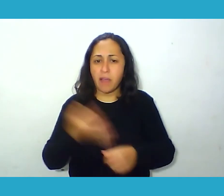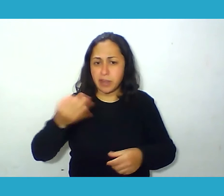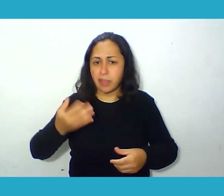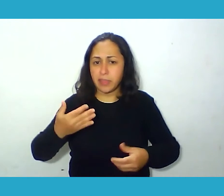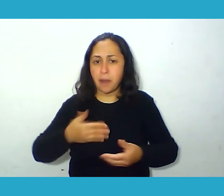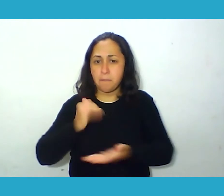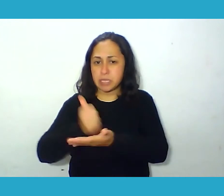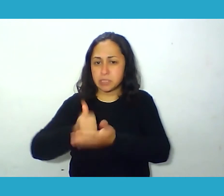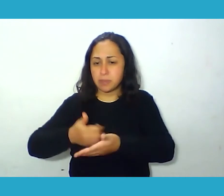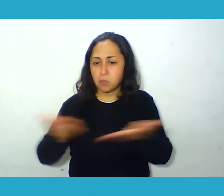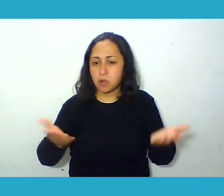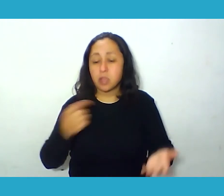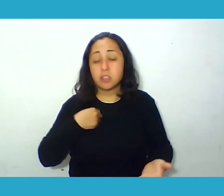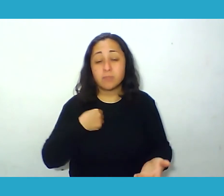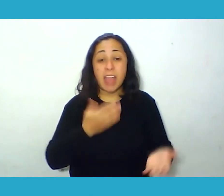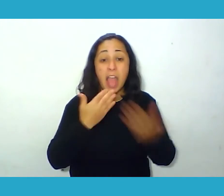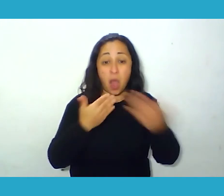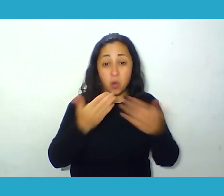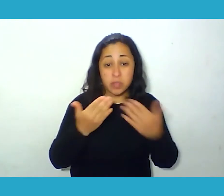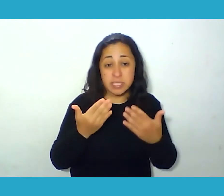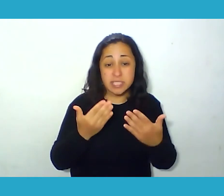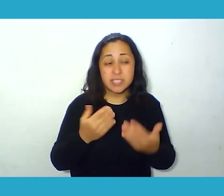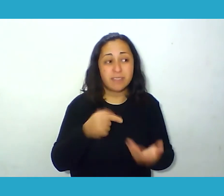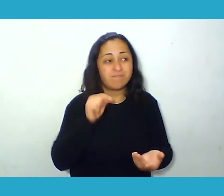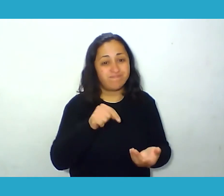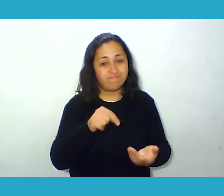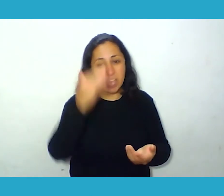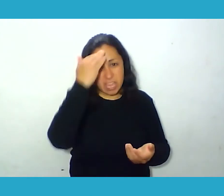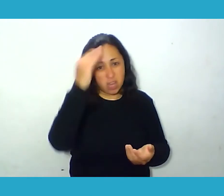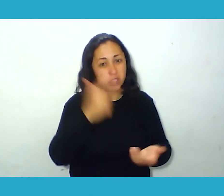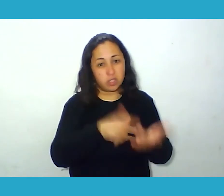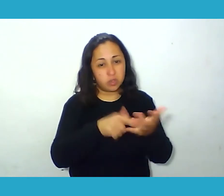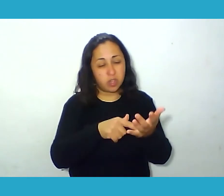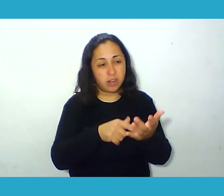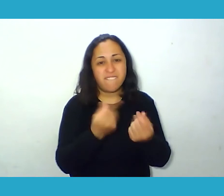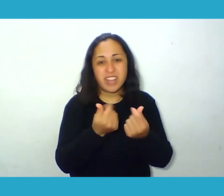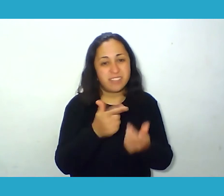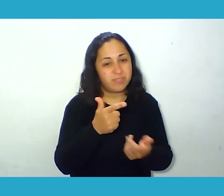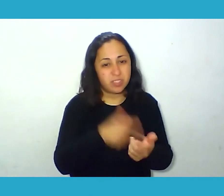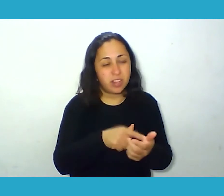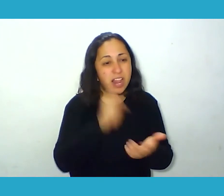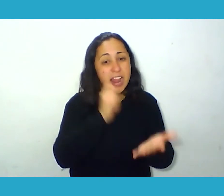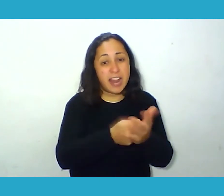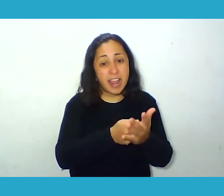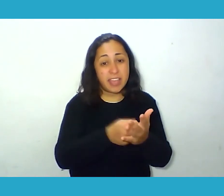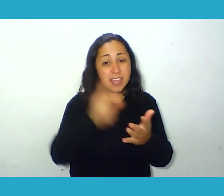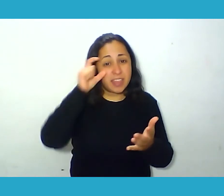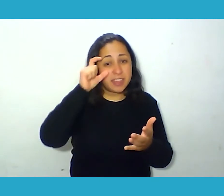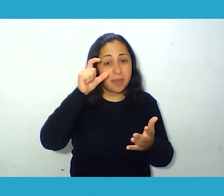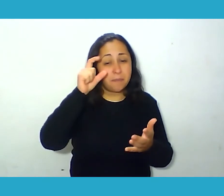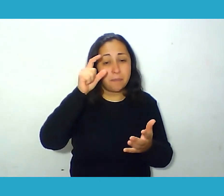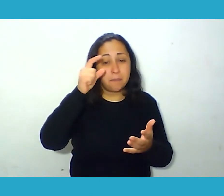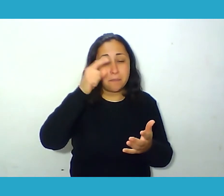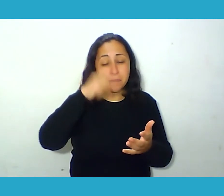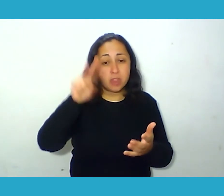popular. Pide la declaración de inconstitucionalidad de esta audiencia, la que carece también de validez. Se violó la ley 10.208